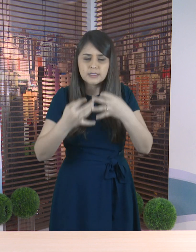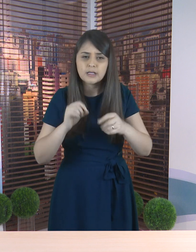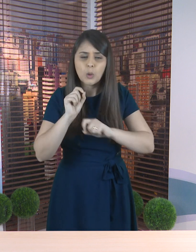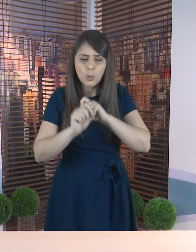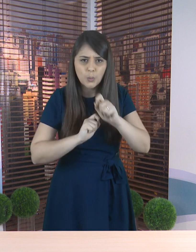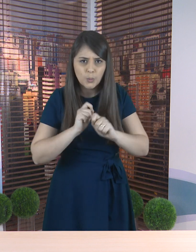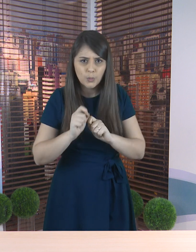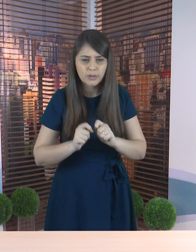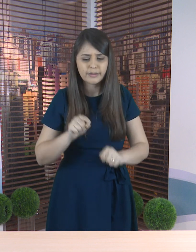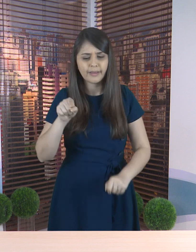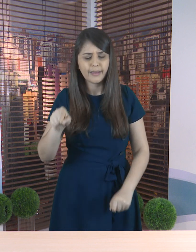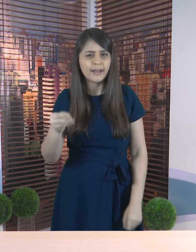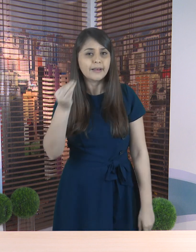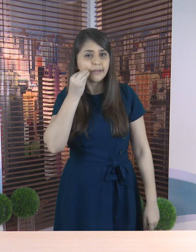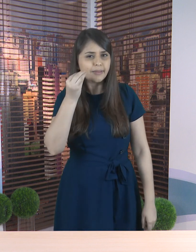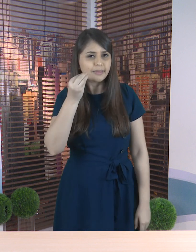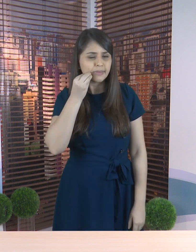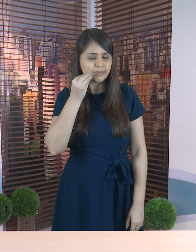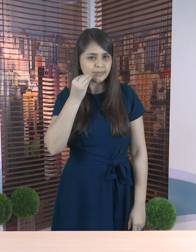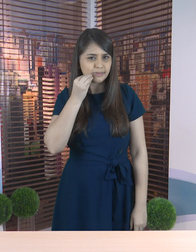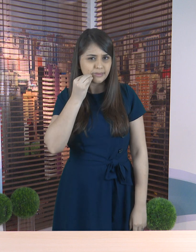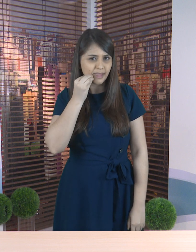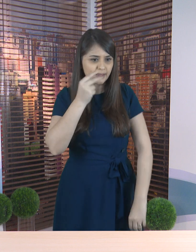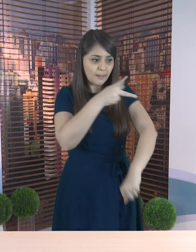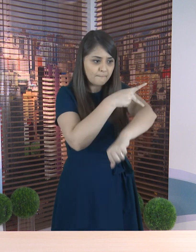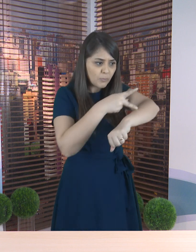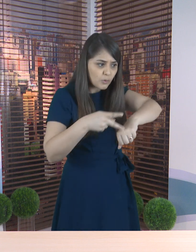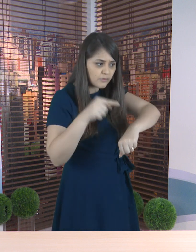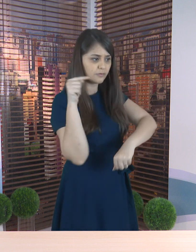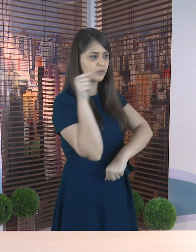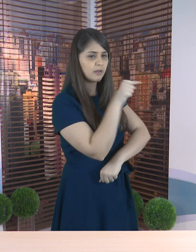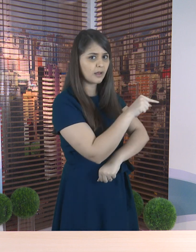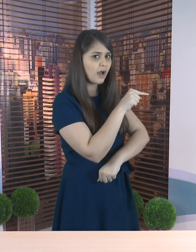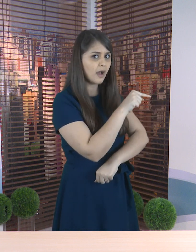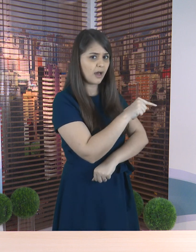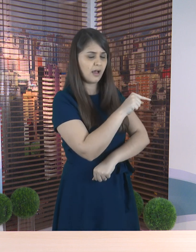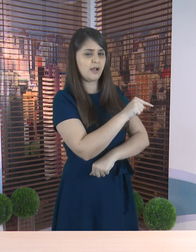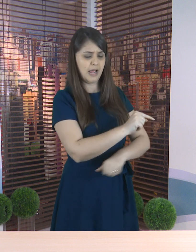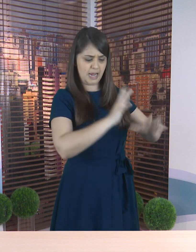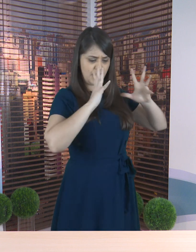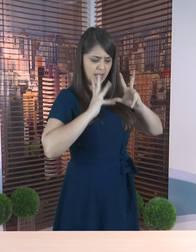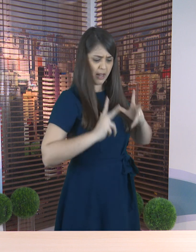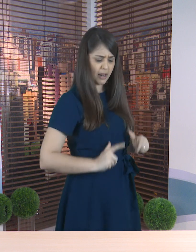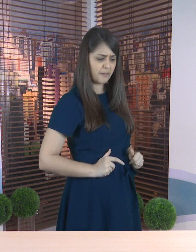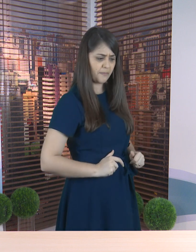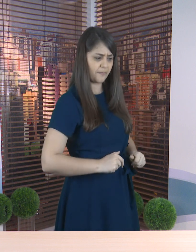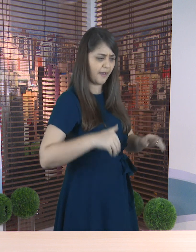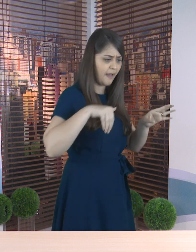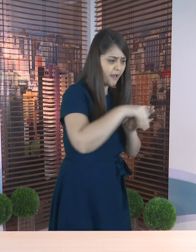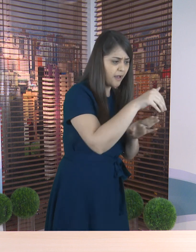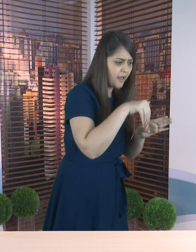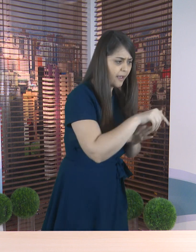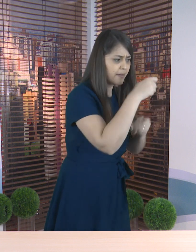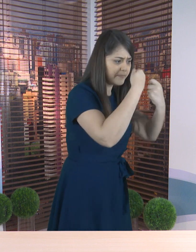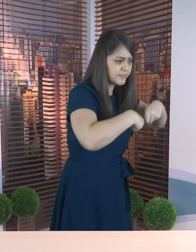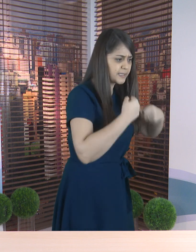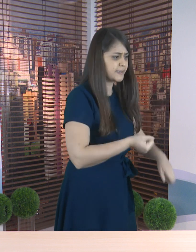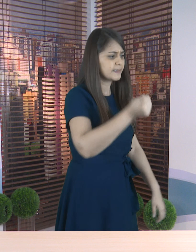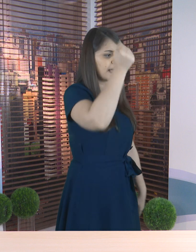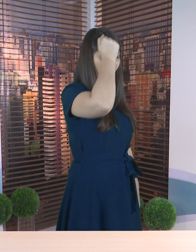ritualístico. Agora vamos dar um salto ao capítulo 20 para olharmos de perto mais um discurso de